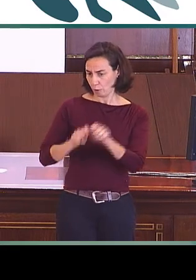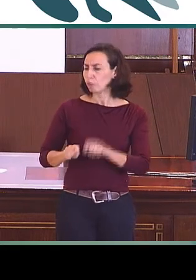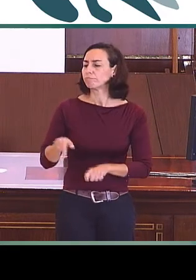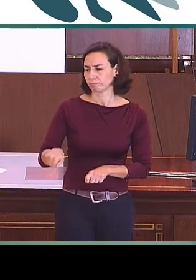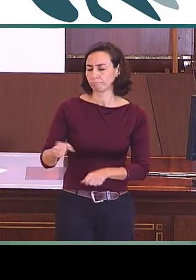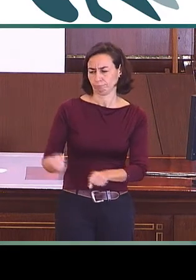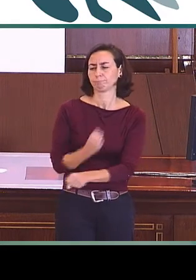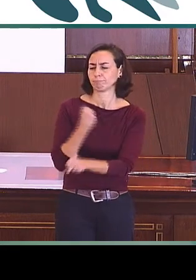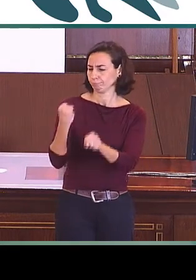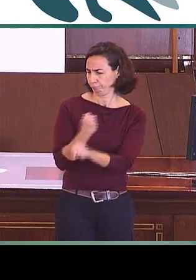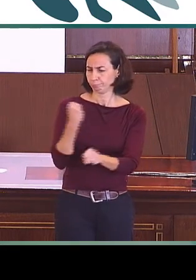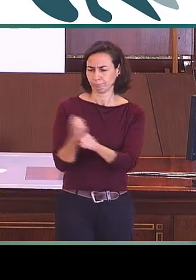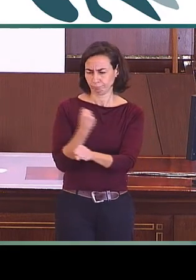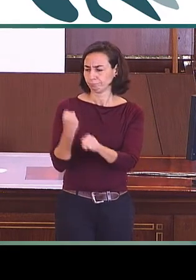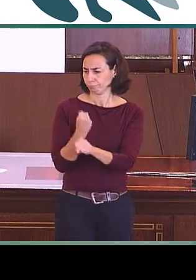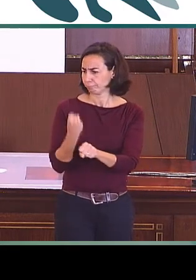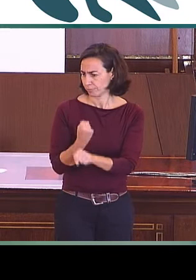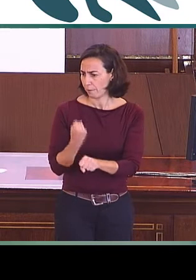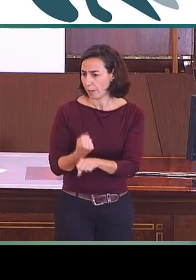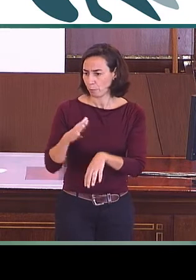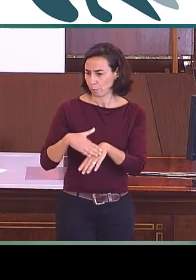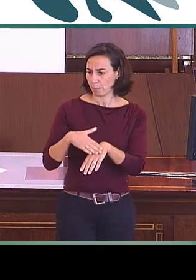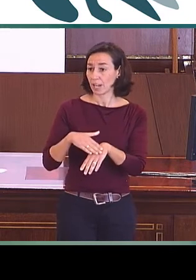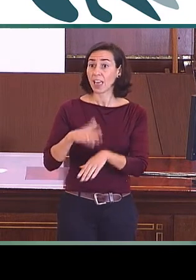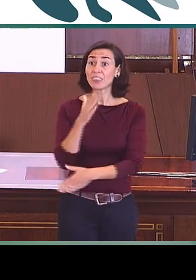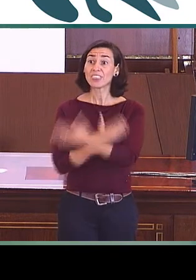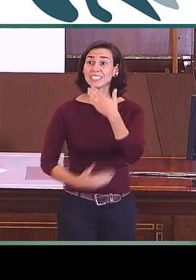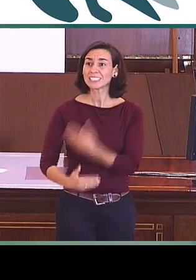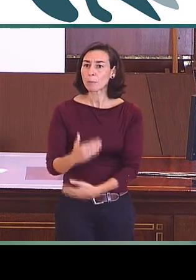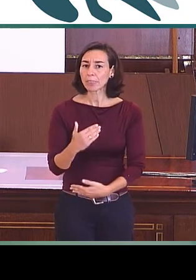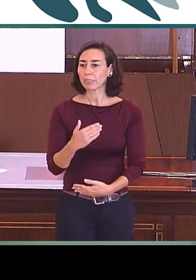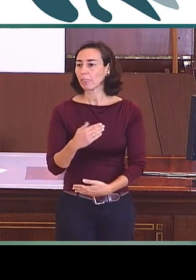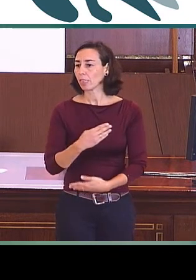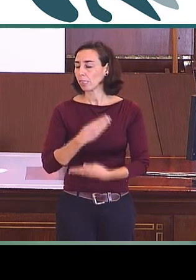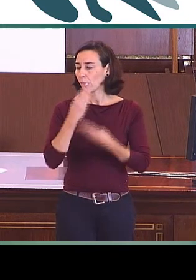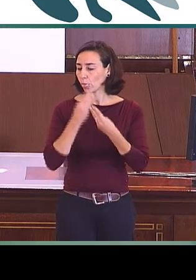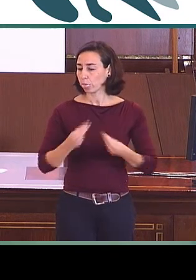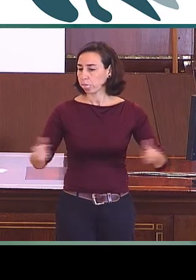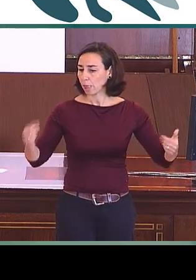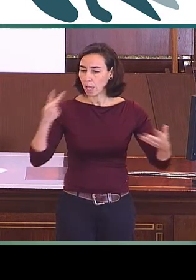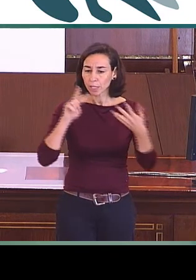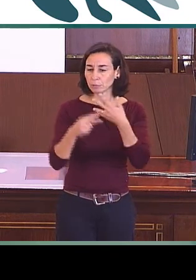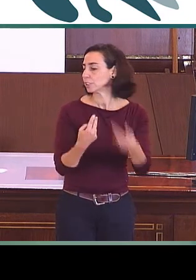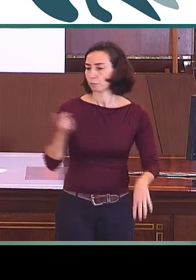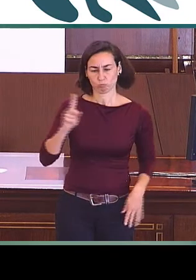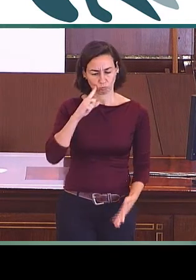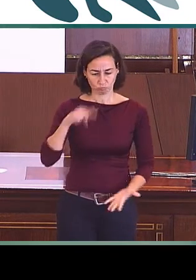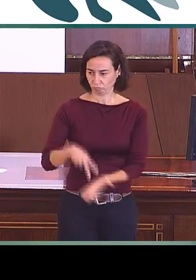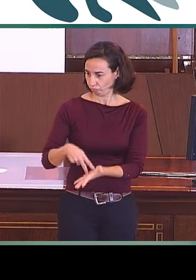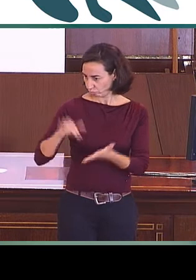está trabajando también para que no sea una discapacidad que pase inadvertida para que sea presente y esté presente no